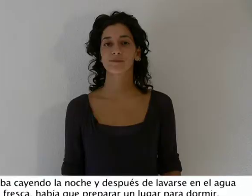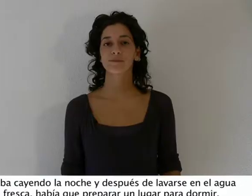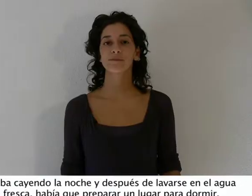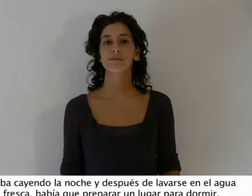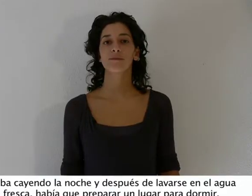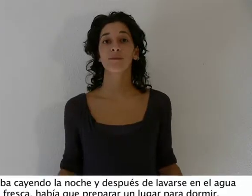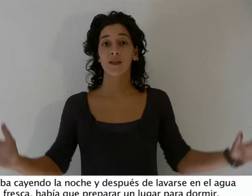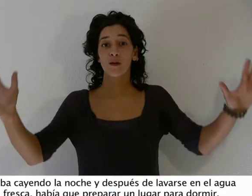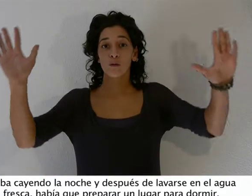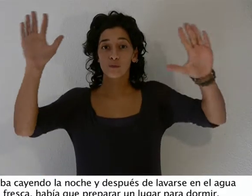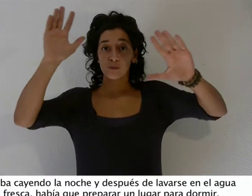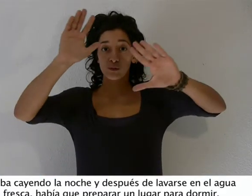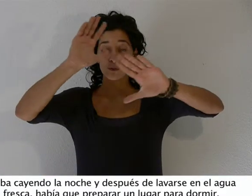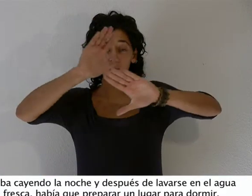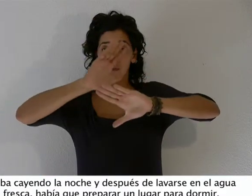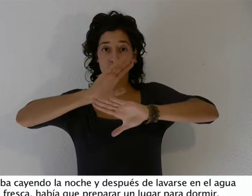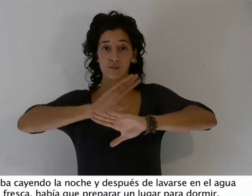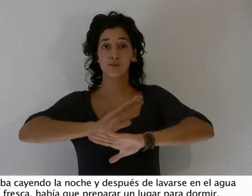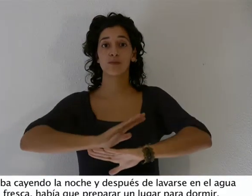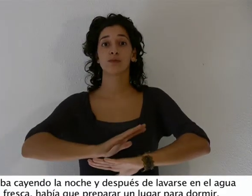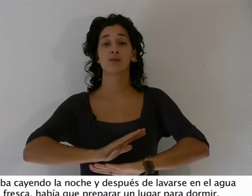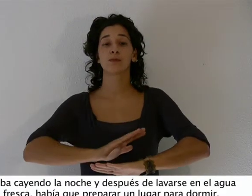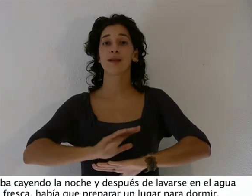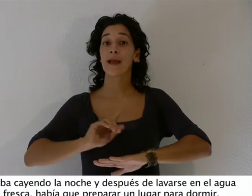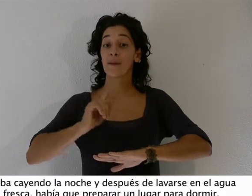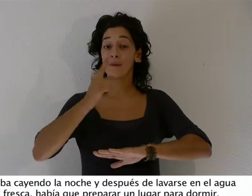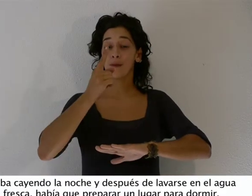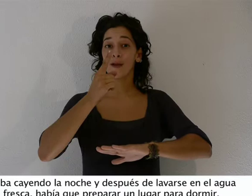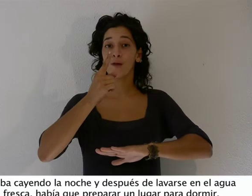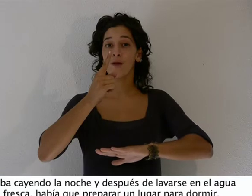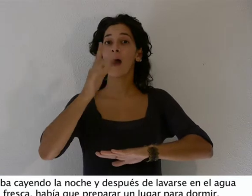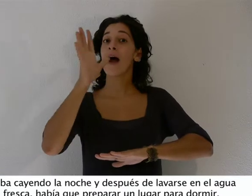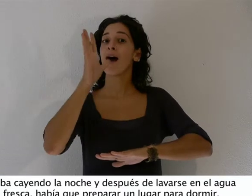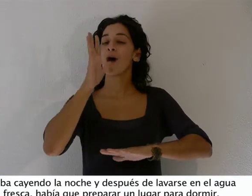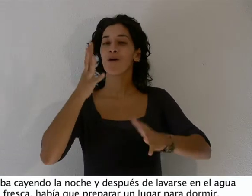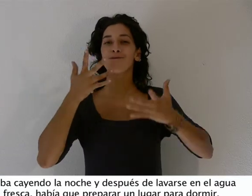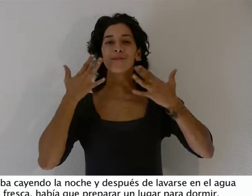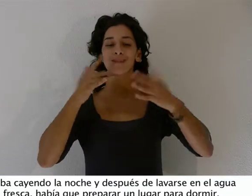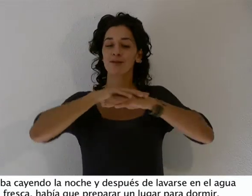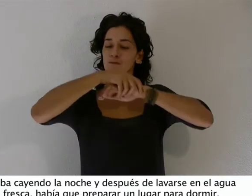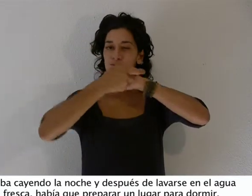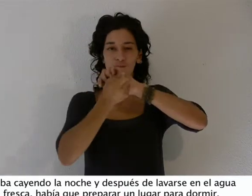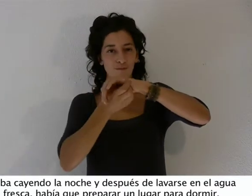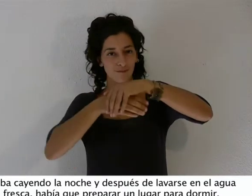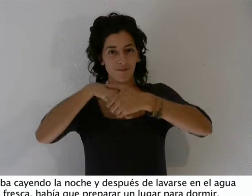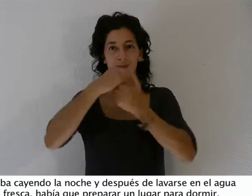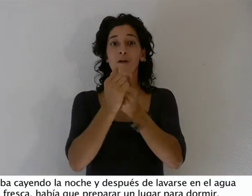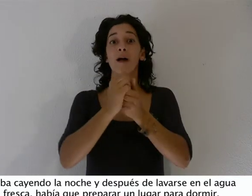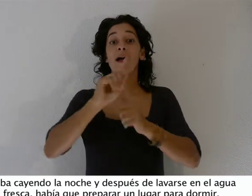Ya iba cayendo la noche y después de lavarse en el agua fresca, había que preparar un lugar para dormir.